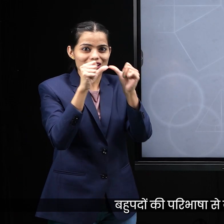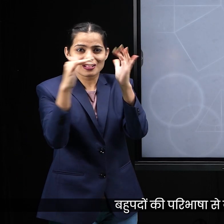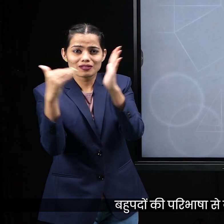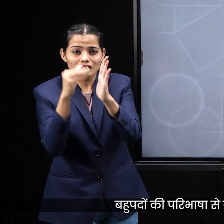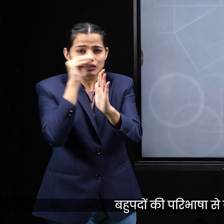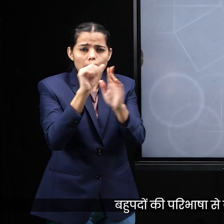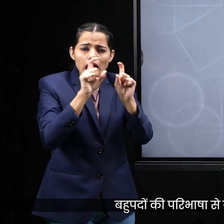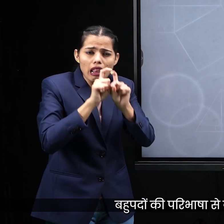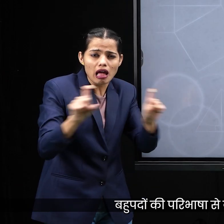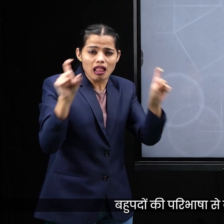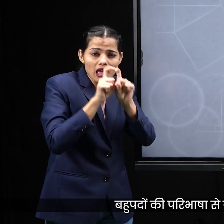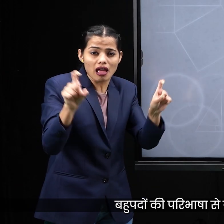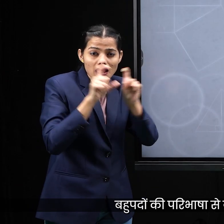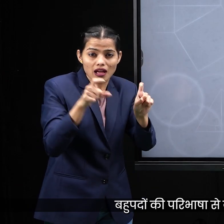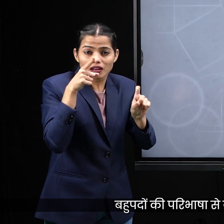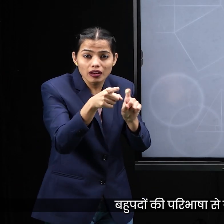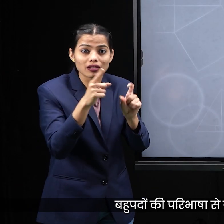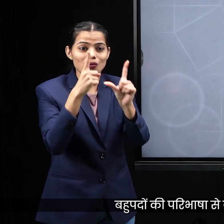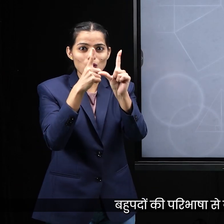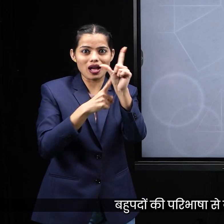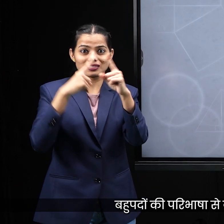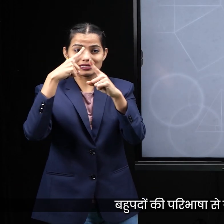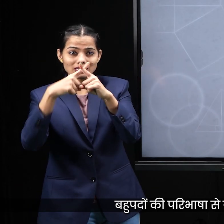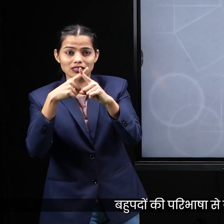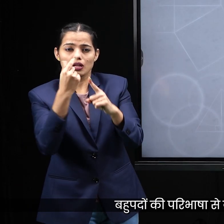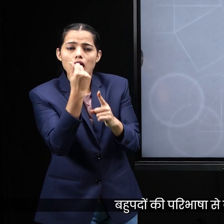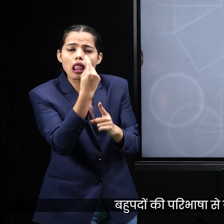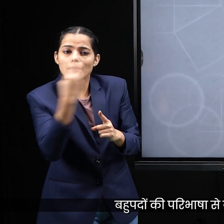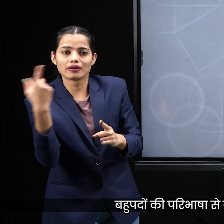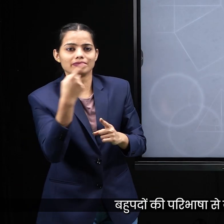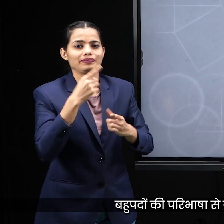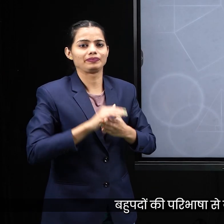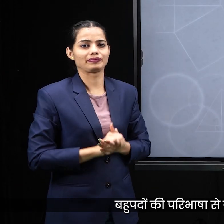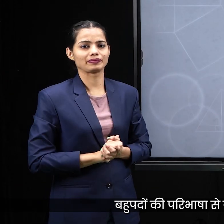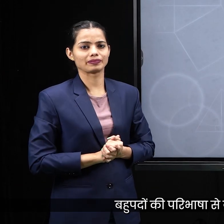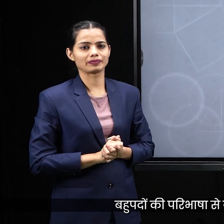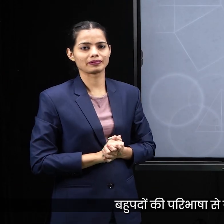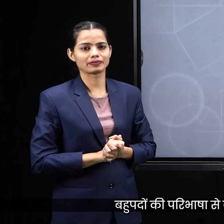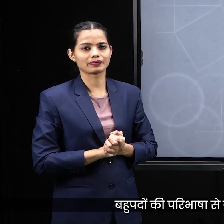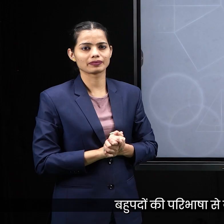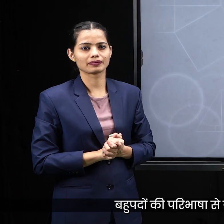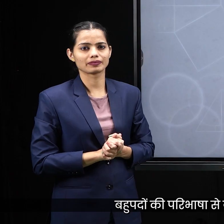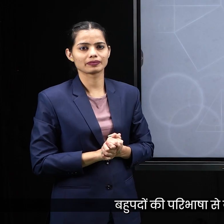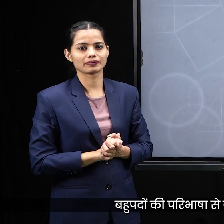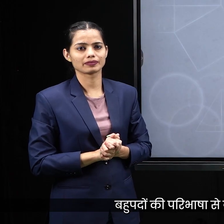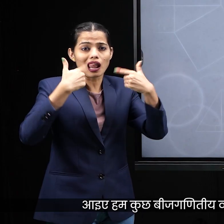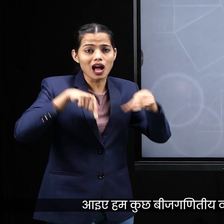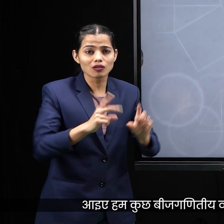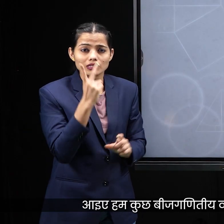बहुपदों की परिभाषा से यह स्पष्ट है कि चर के घातांक पूर्ण संख्याएं हैं। आइए